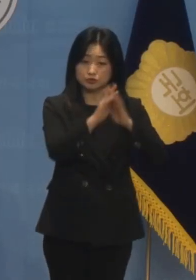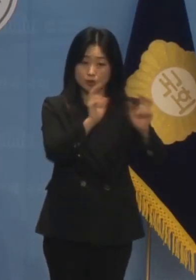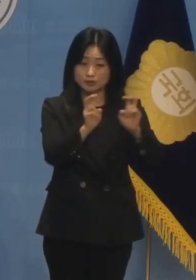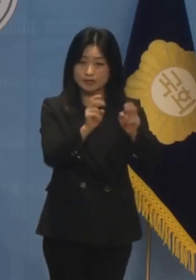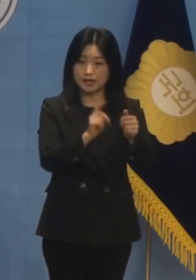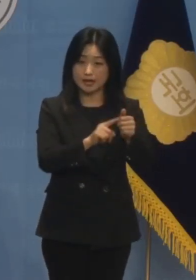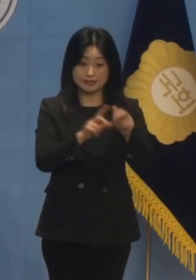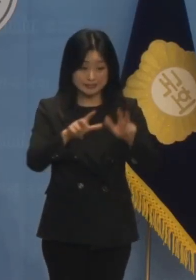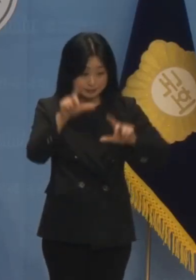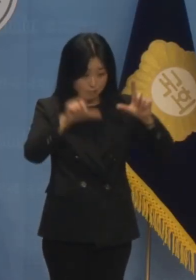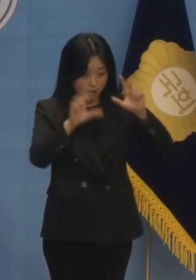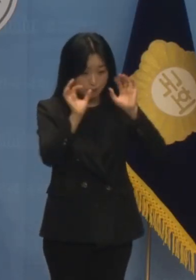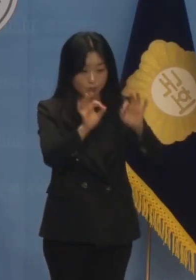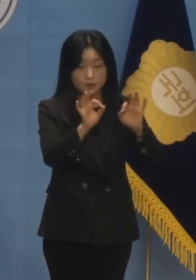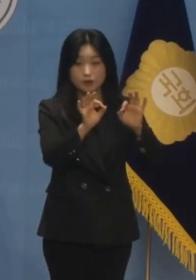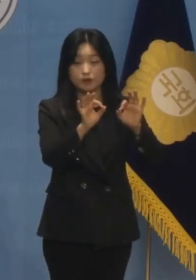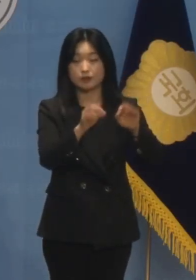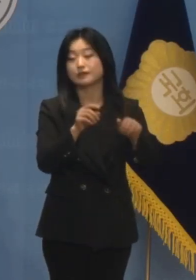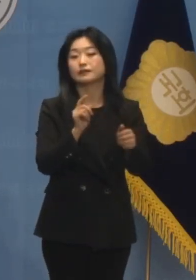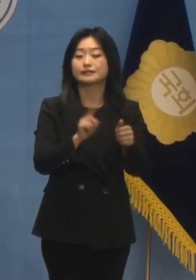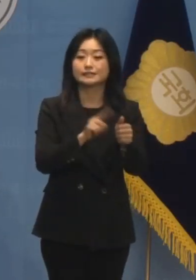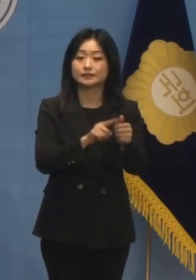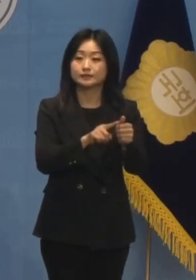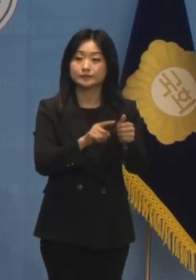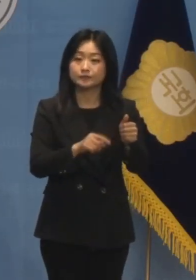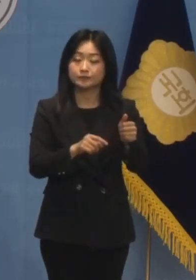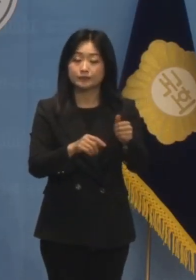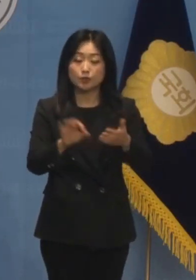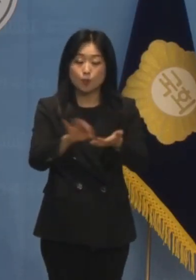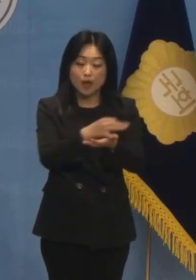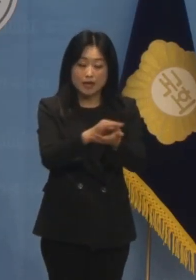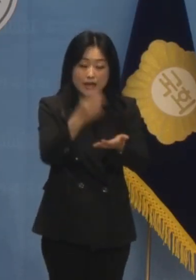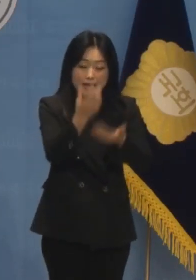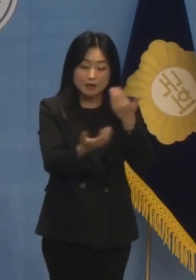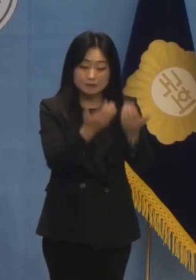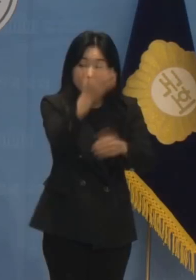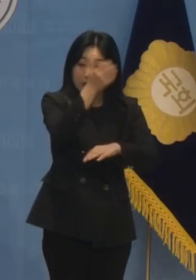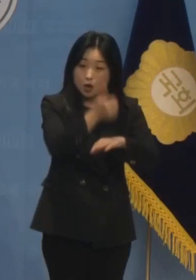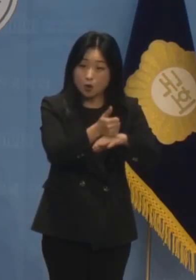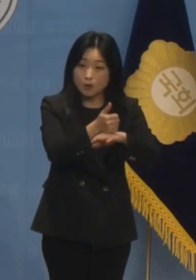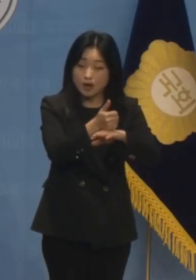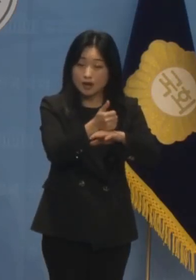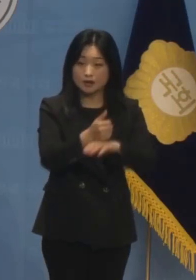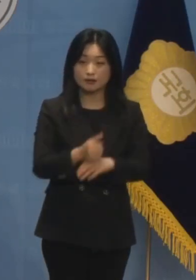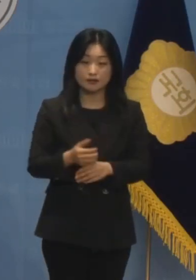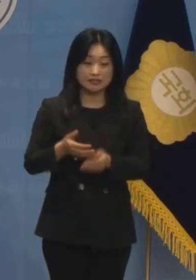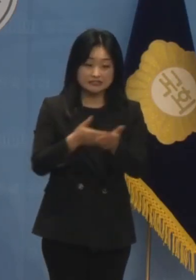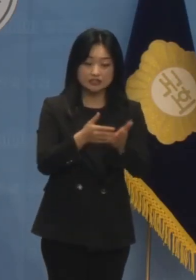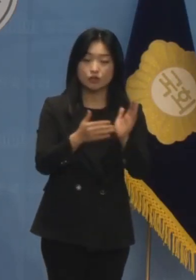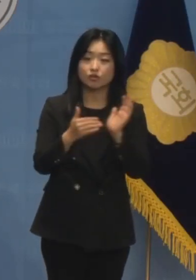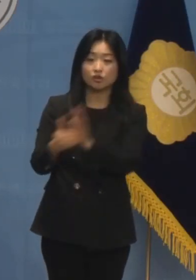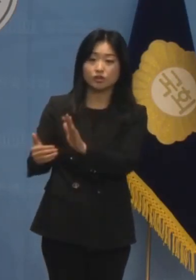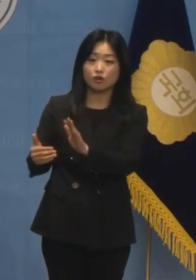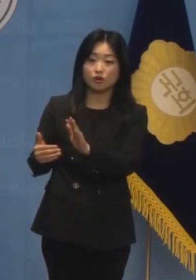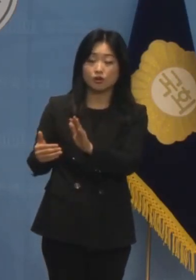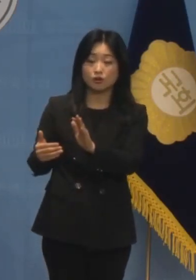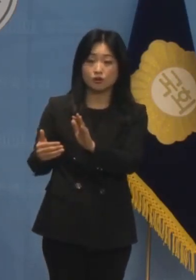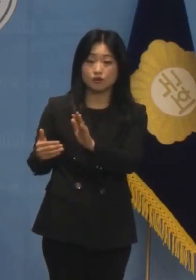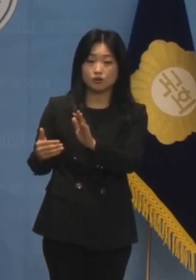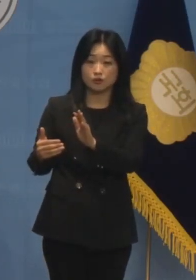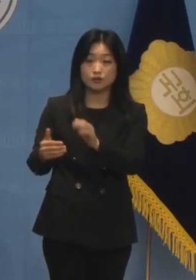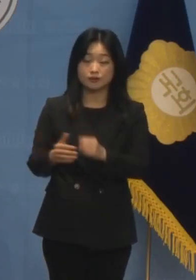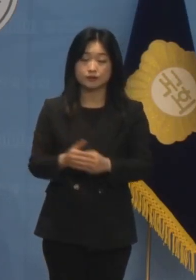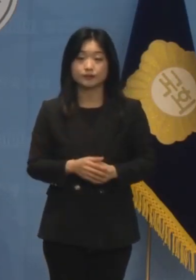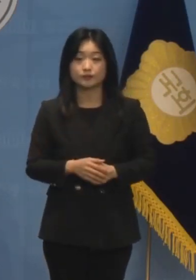대해서 말씀드리겠습니다. 삼부토건은 현재 회계감사 결과 의견 거절로 관리 종목에 들어가